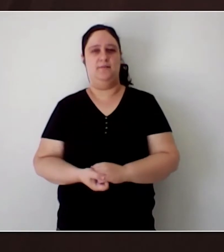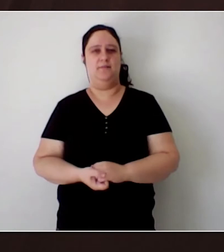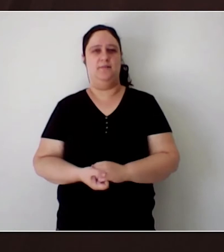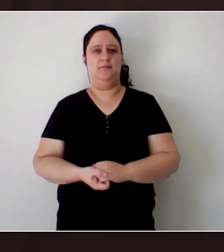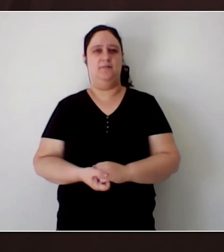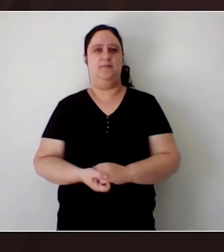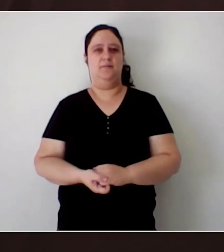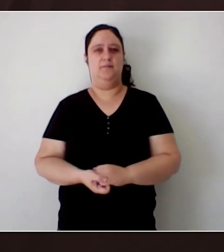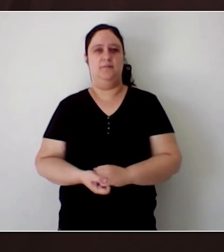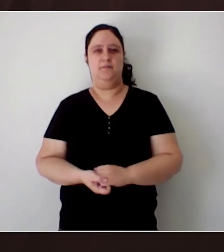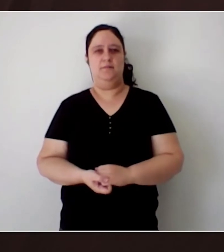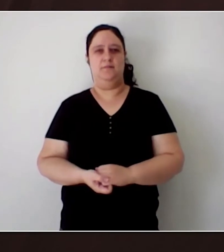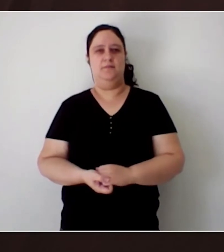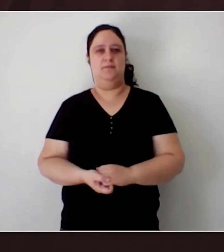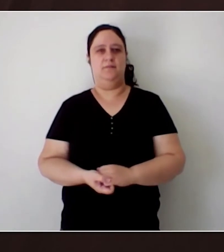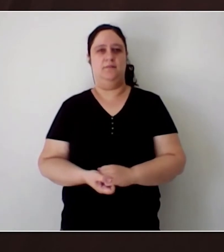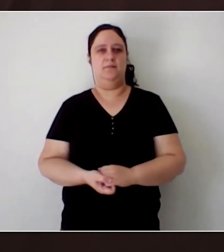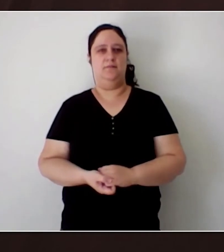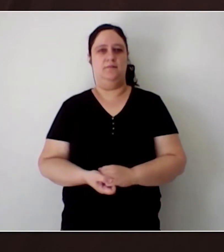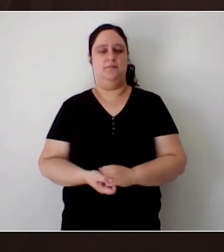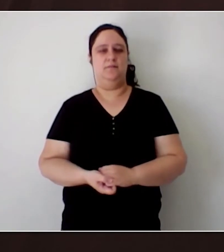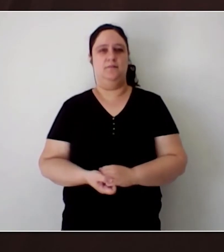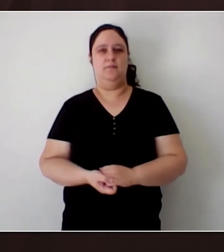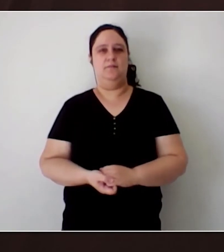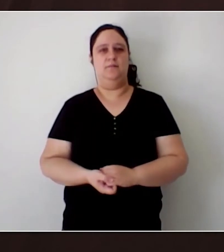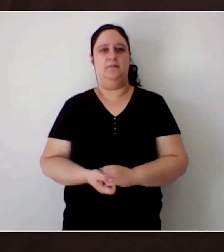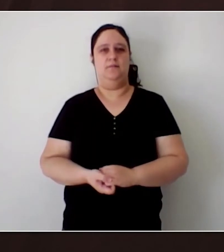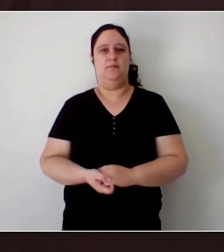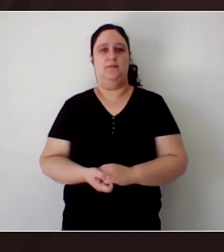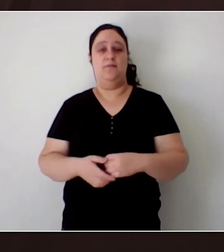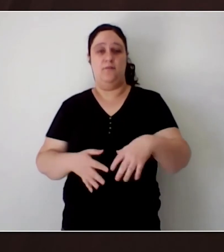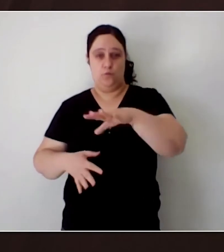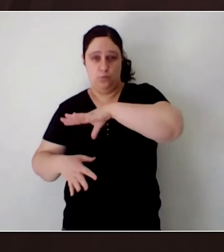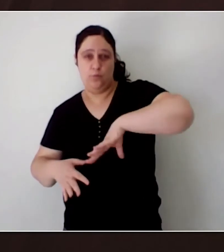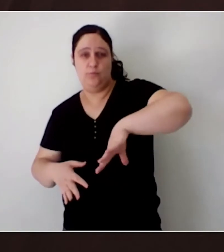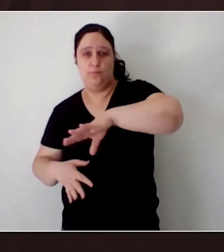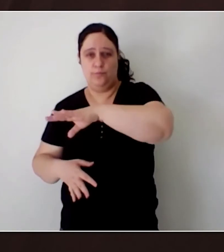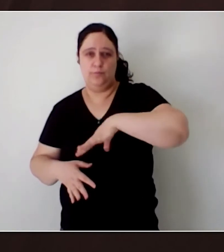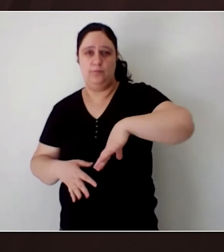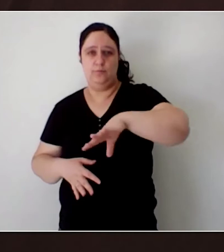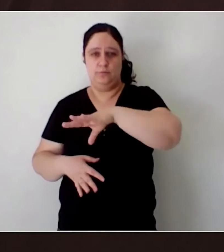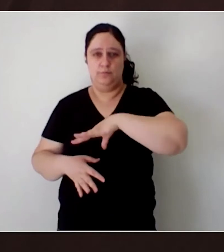se foram para que ficasse manifesto que nenhum deles é dos nossos.